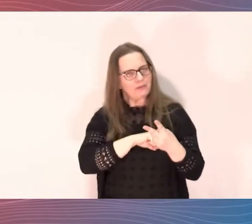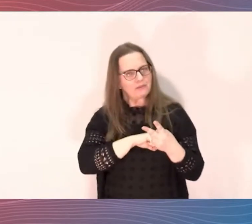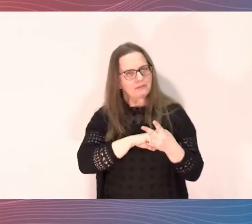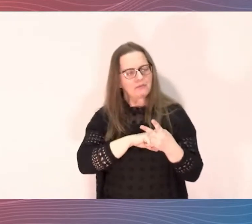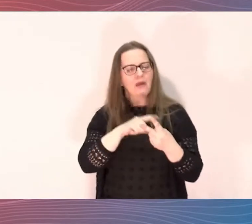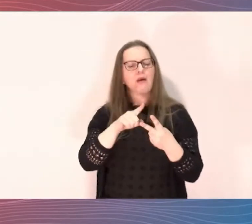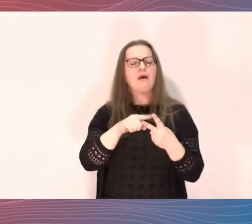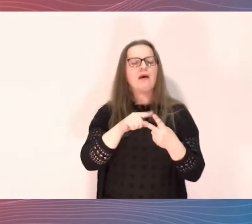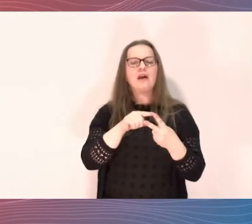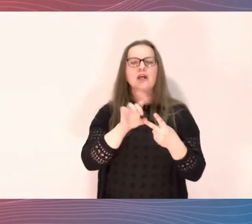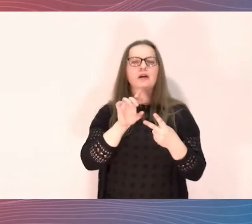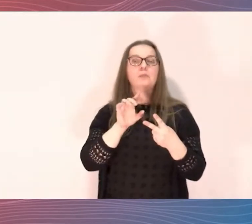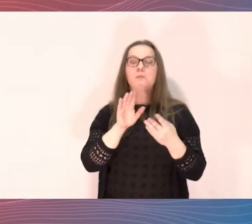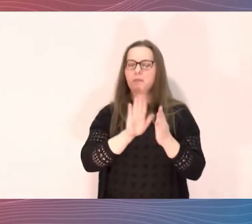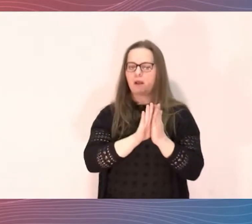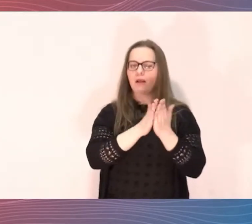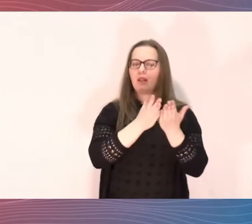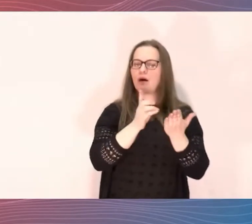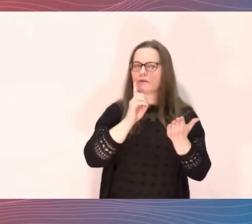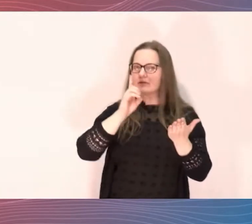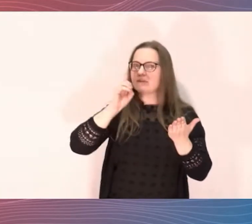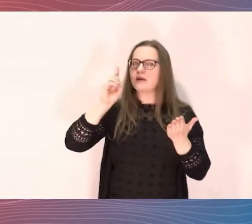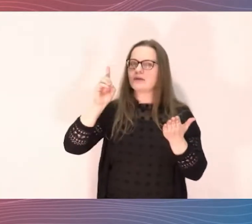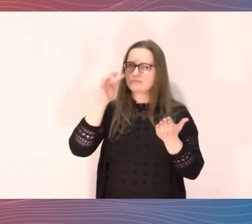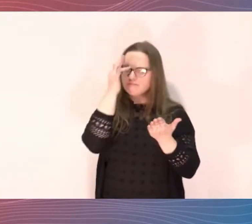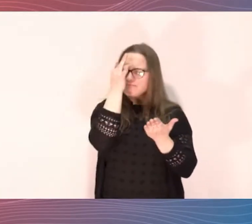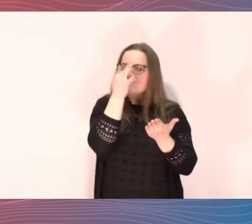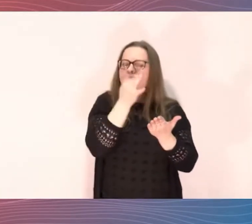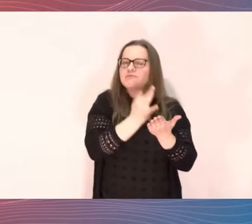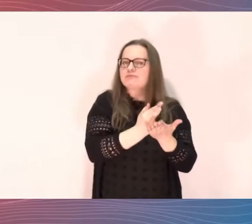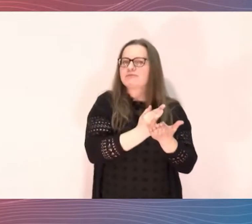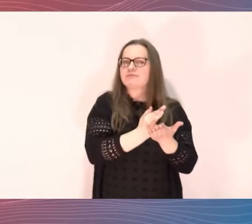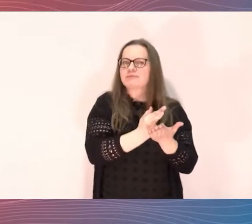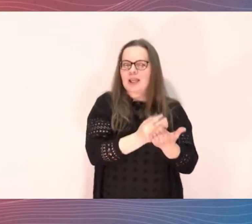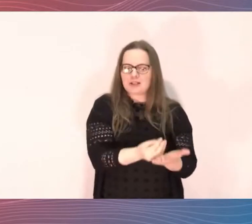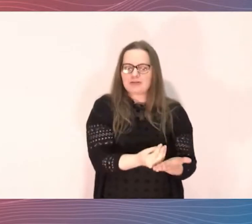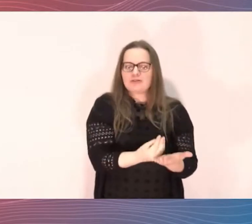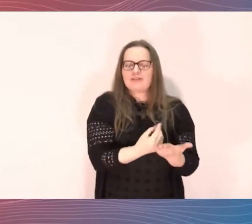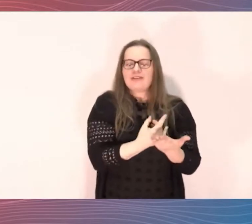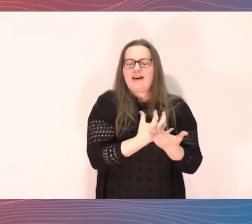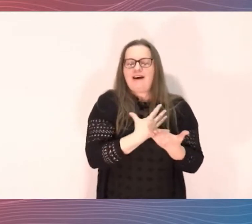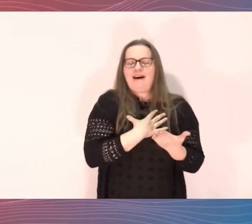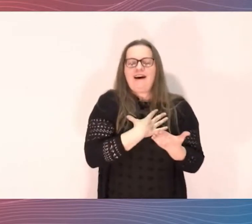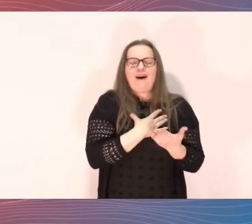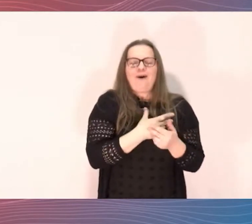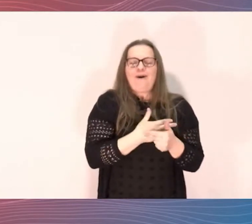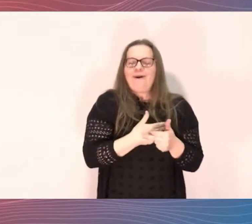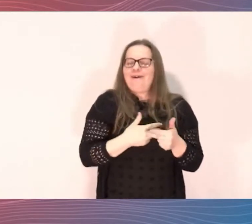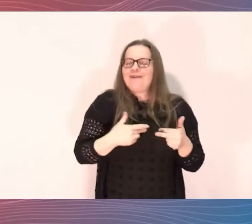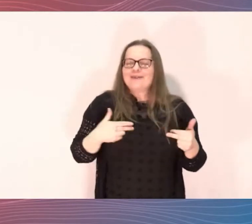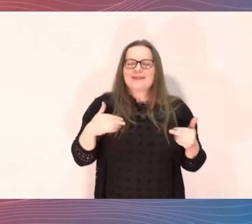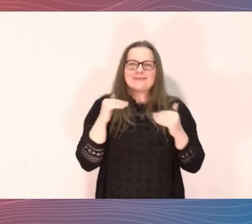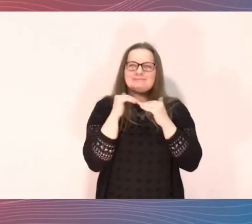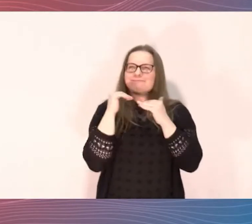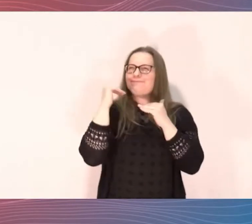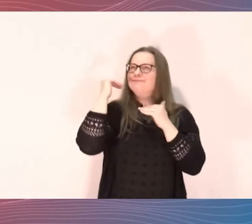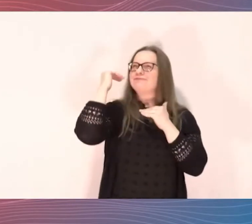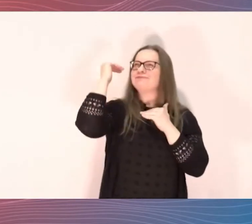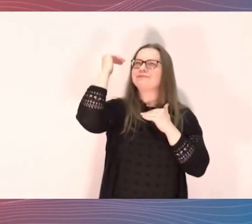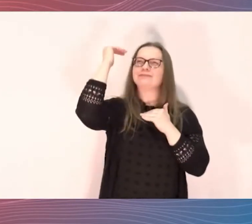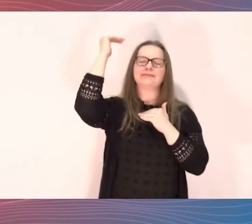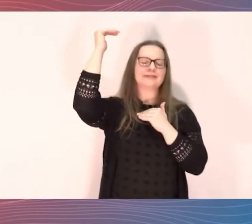E a fé na palavra nos traz coisas sobrenaturais. Traz